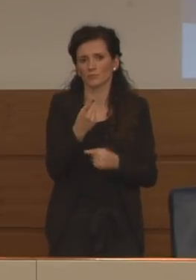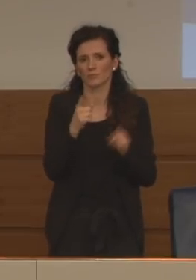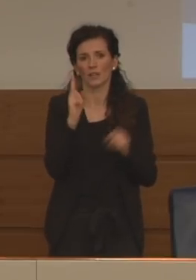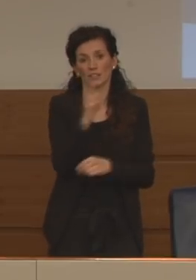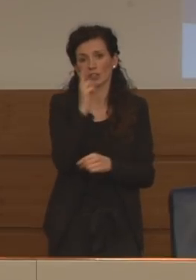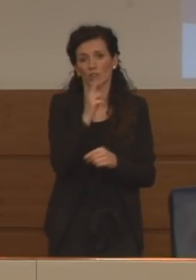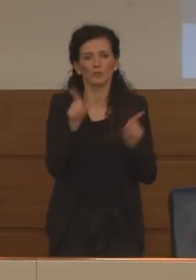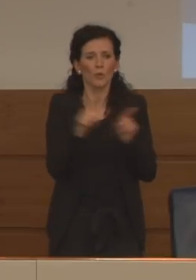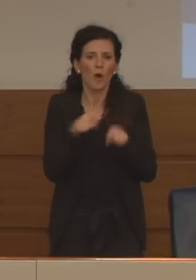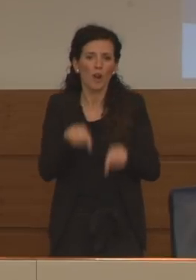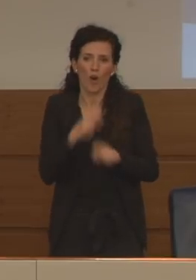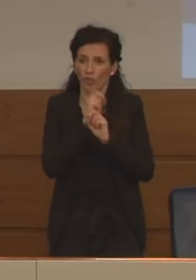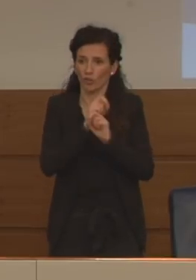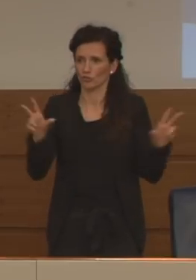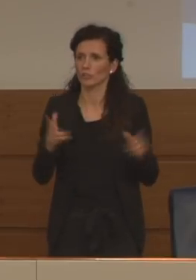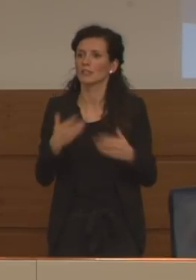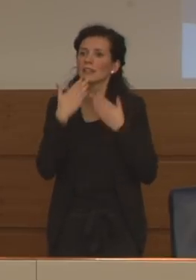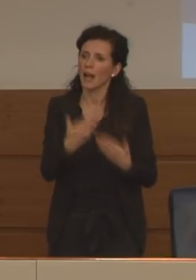grazie